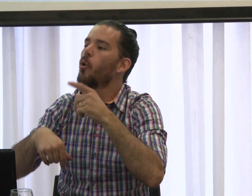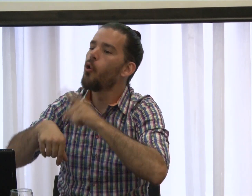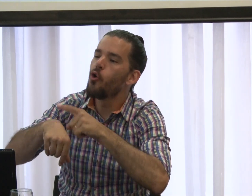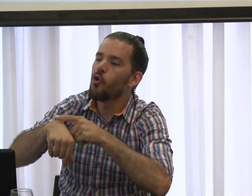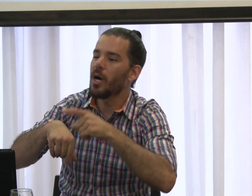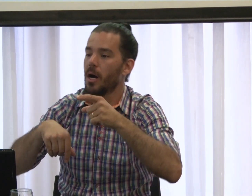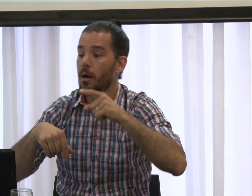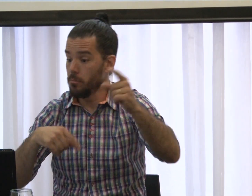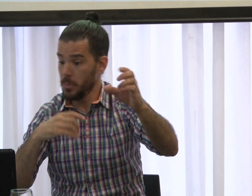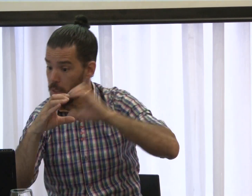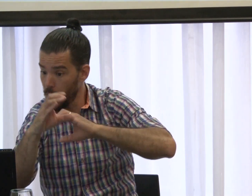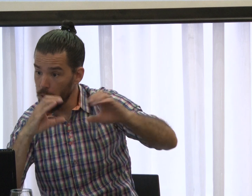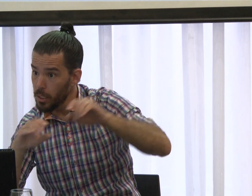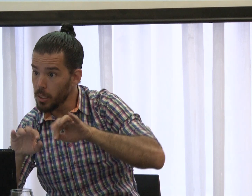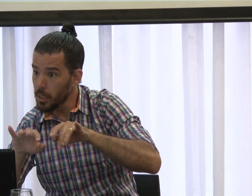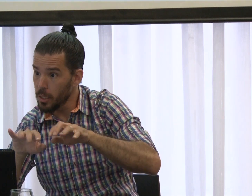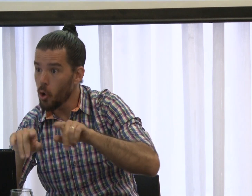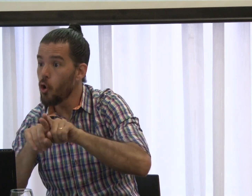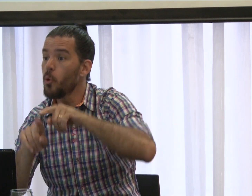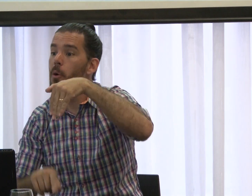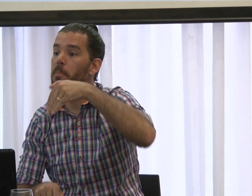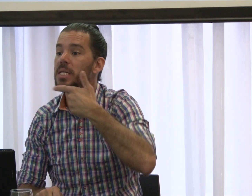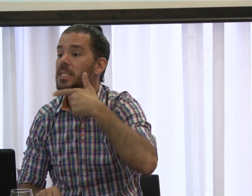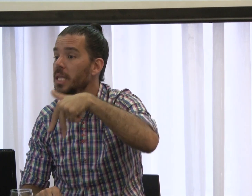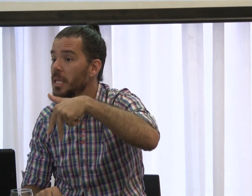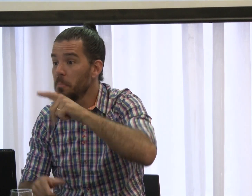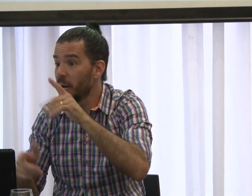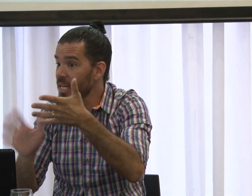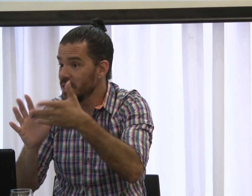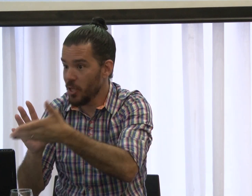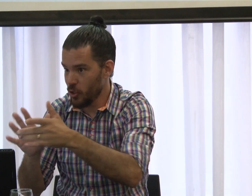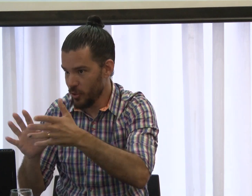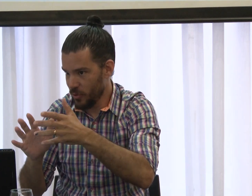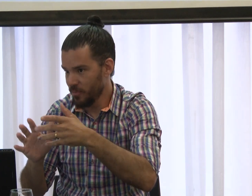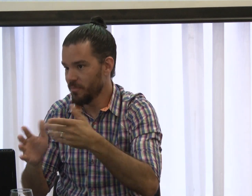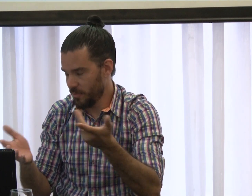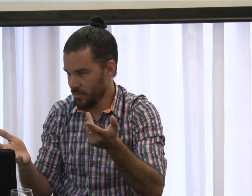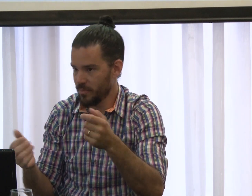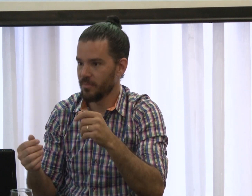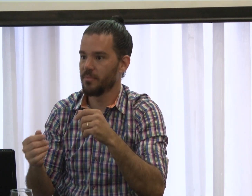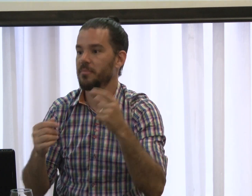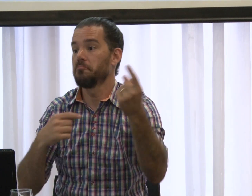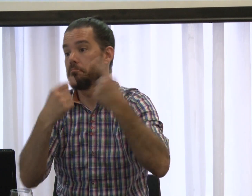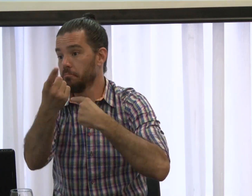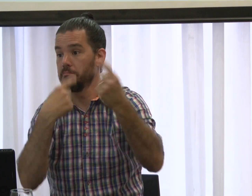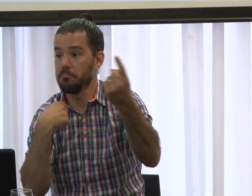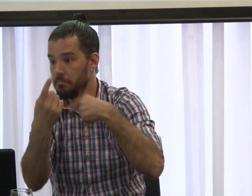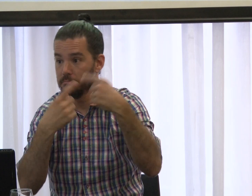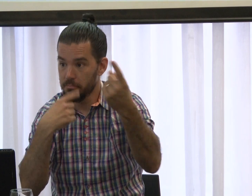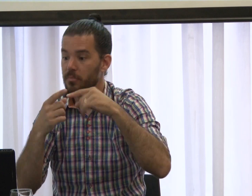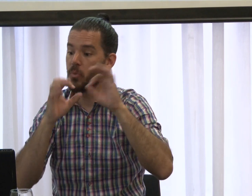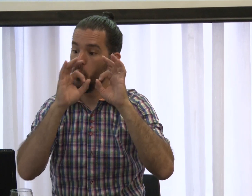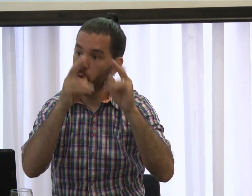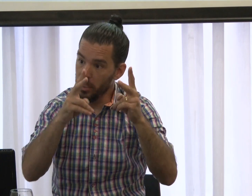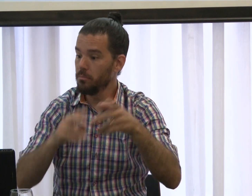al médico, necesito pedir un turno. Entonces, esto es como un chat, funciona igual que el MSN, digamos. Y así me puedo